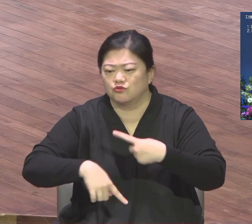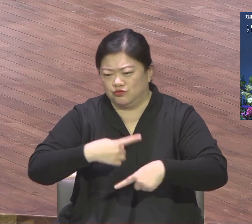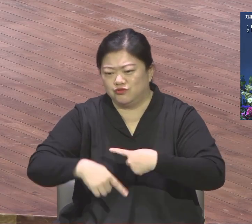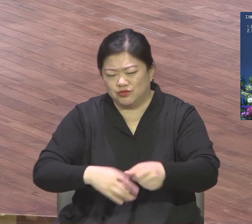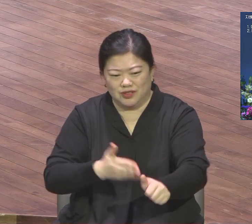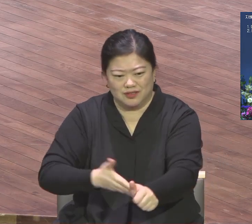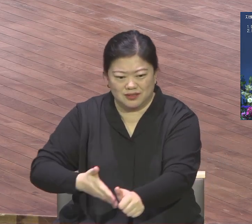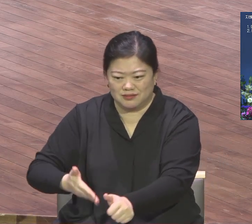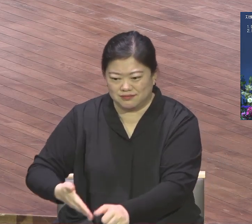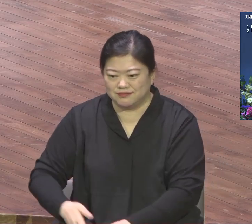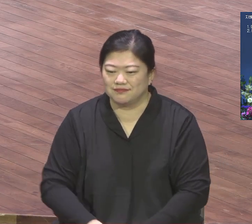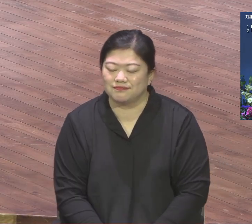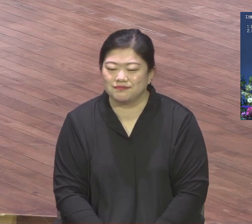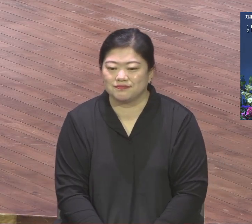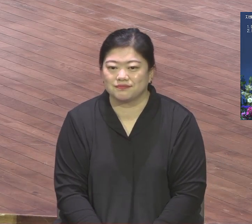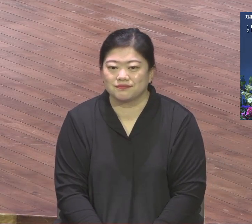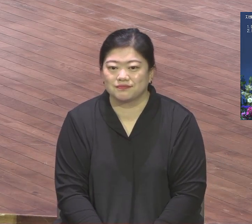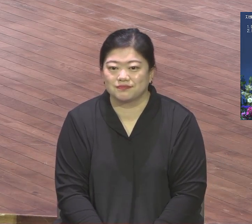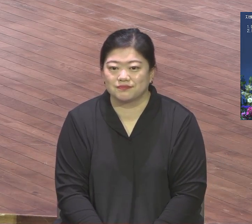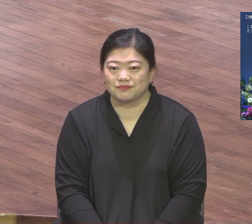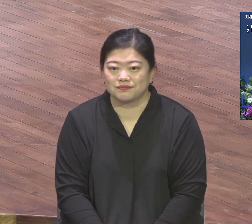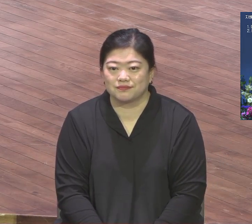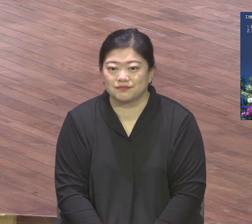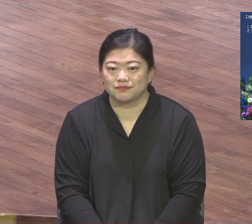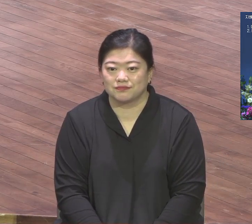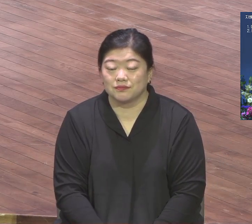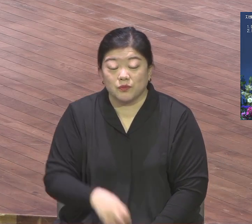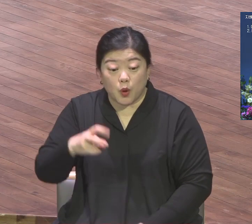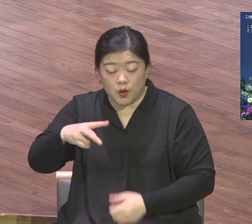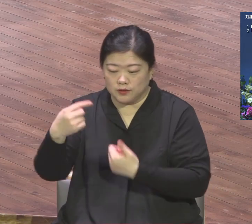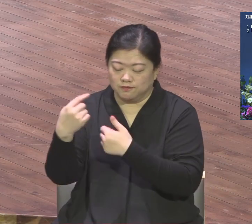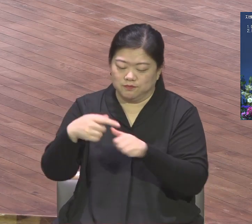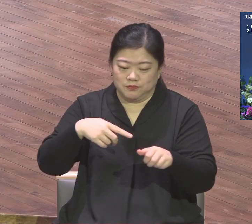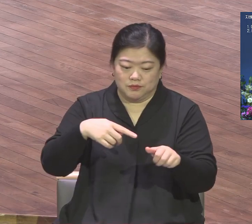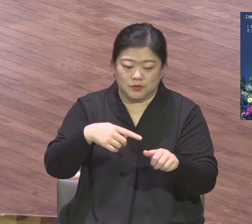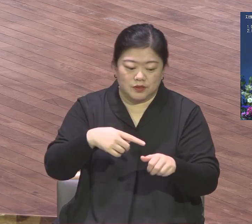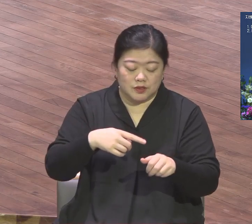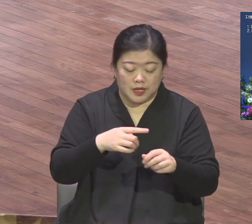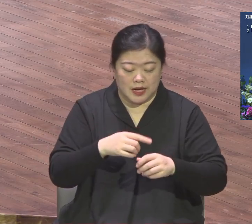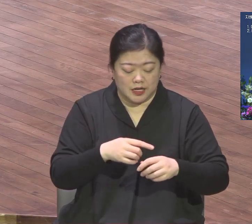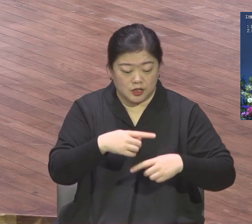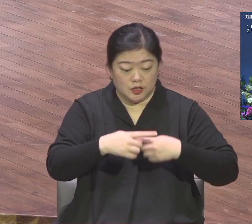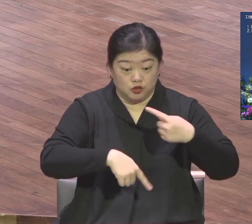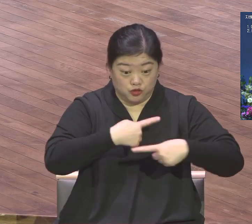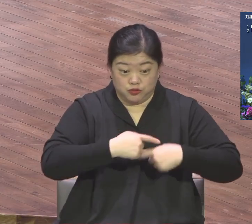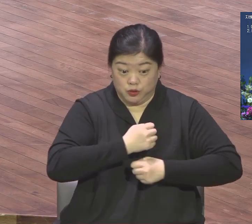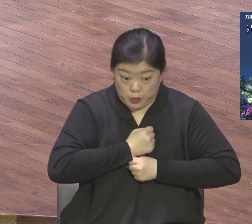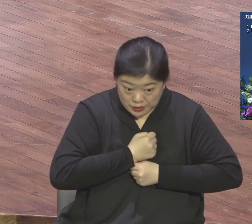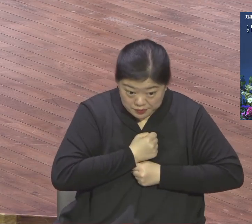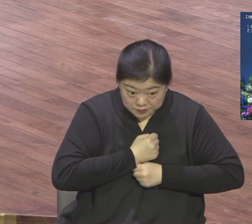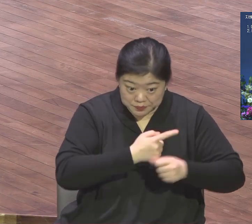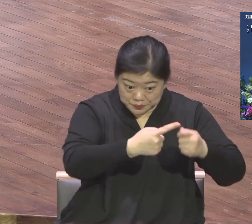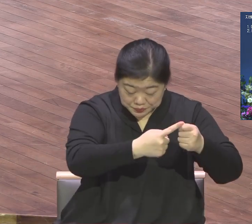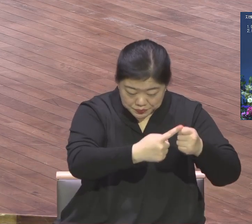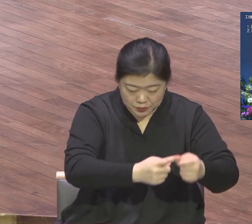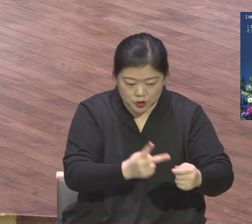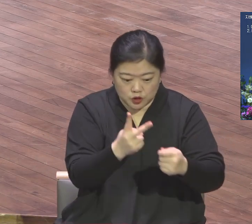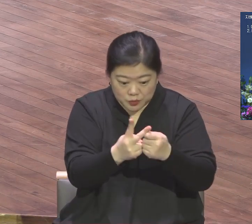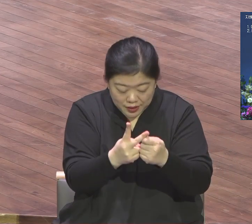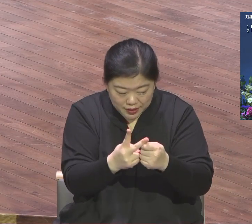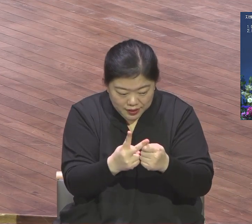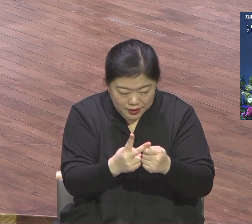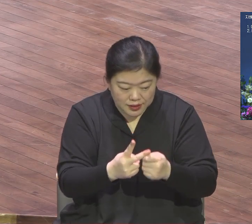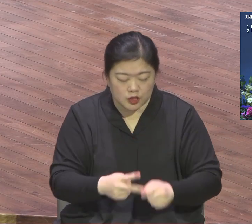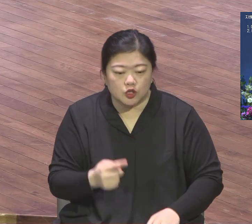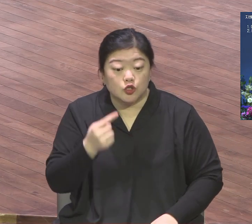바랍니다. 두 번째는 우리의 눈과 발을 지키는 것이 마음을 지키는 것이라고 밝히고 있어요. 말,